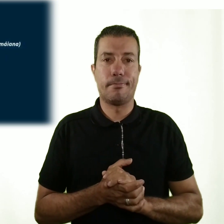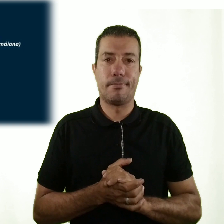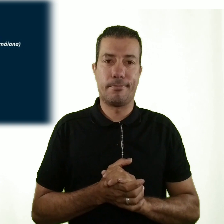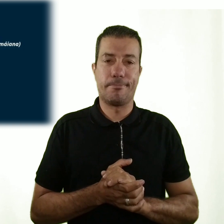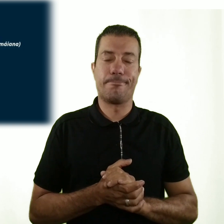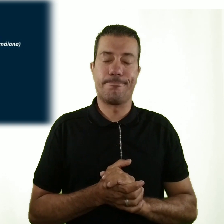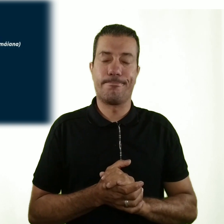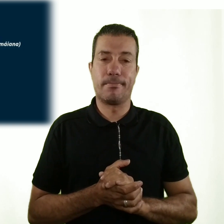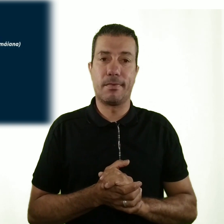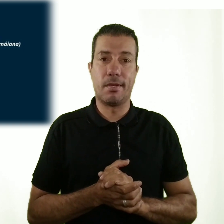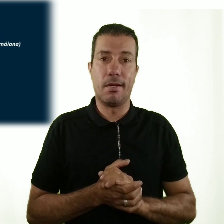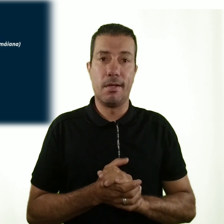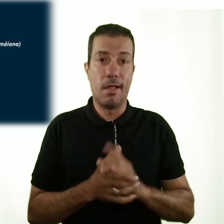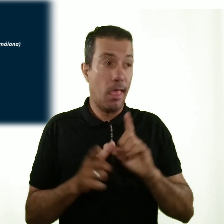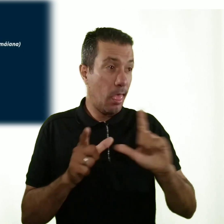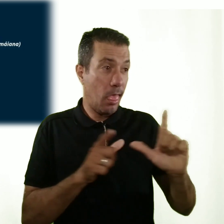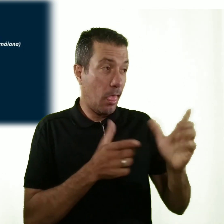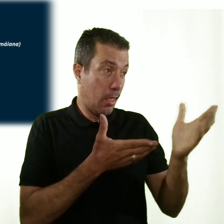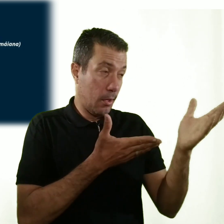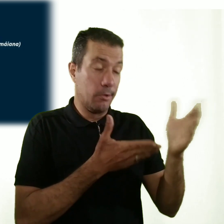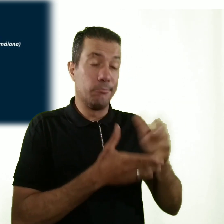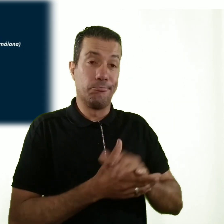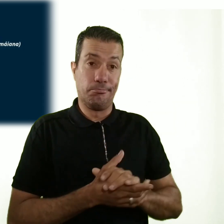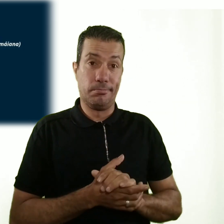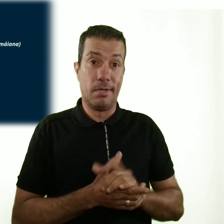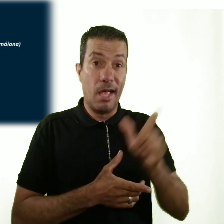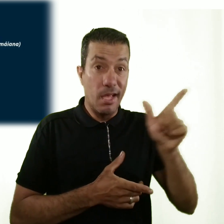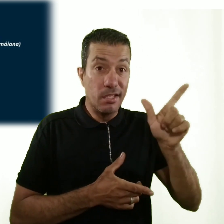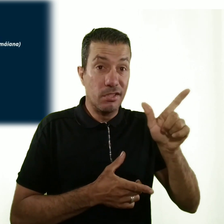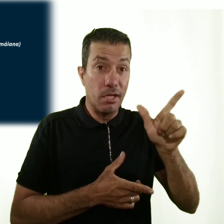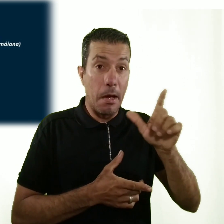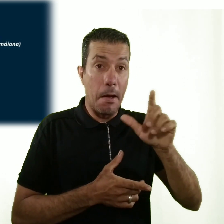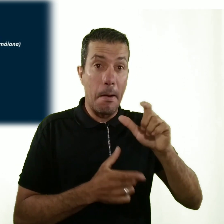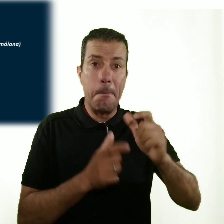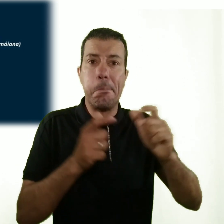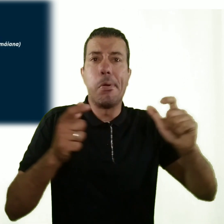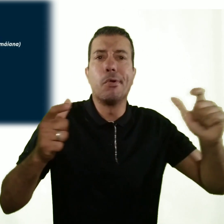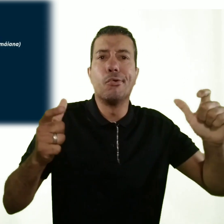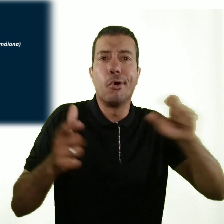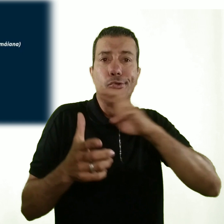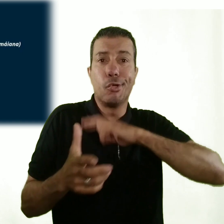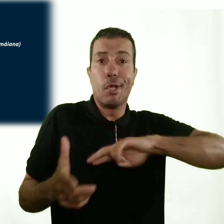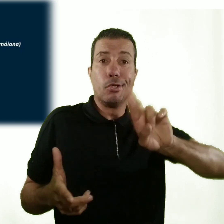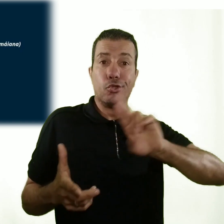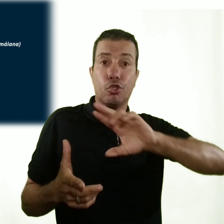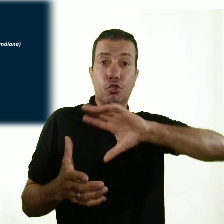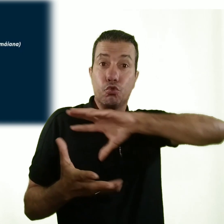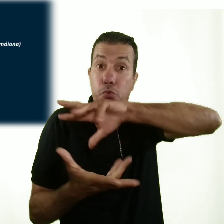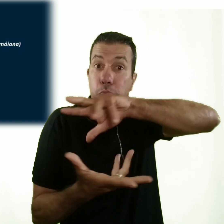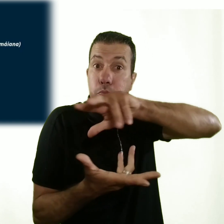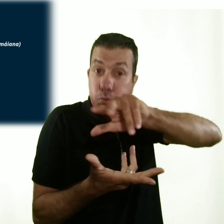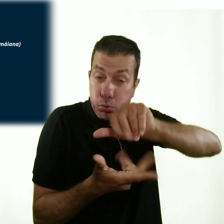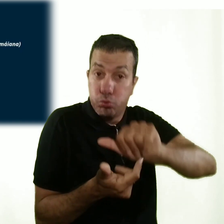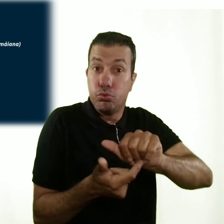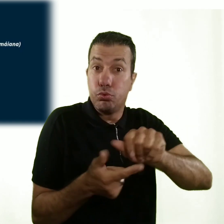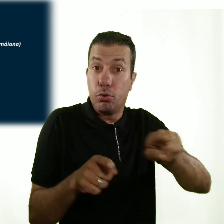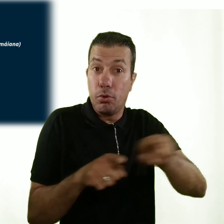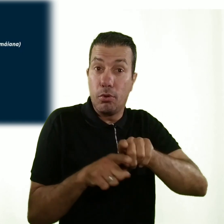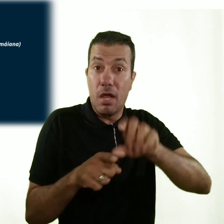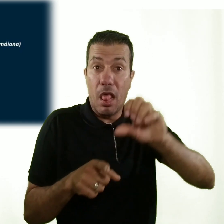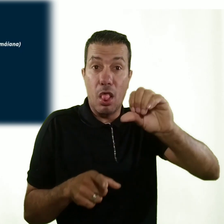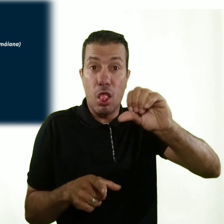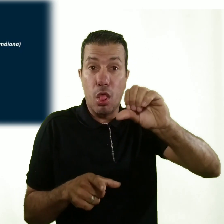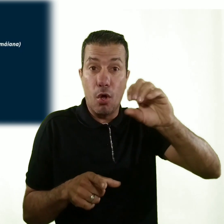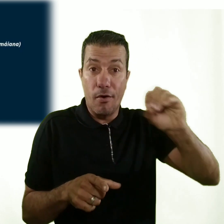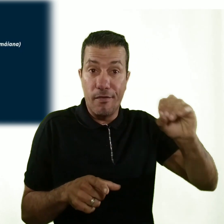Tela cheia, isso aí. Essas são as maiores religiões do planeta hoje. Essas religiões abrangem mais ou menos 90% dos